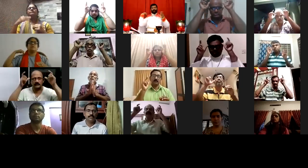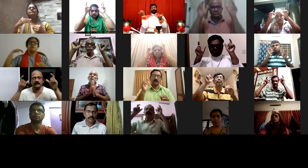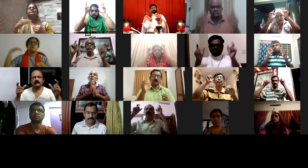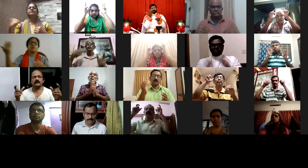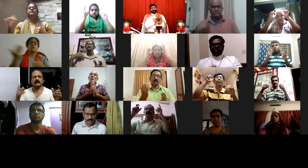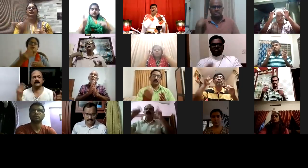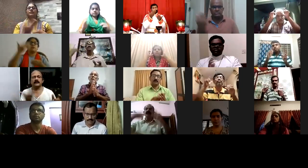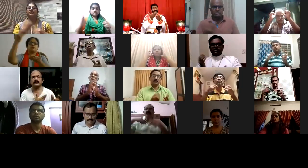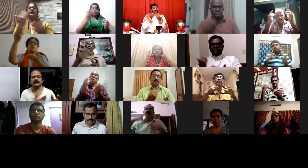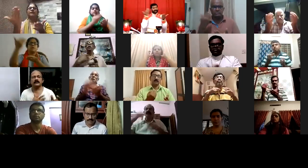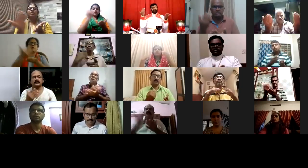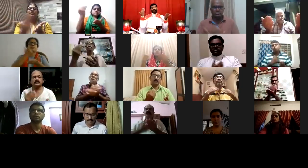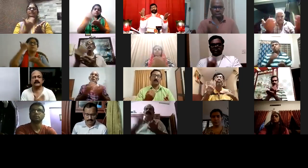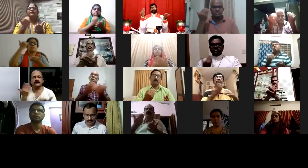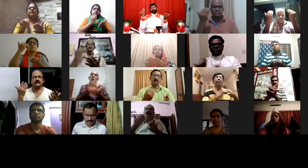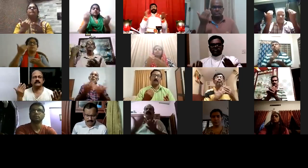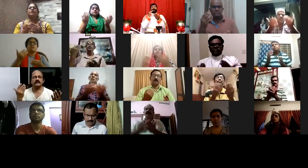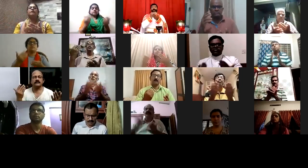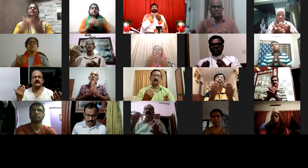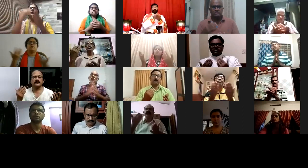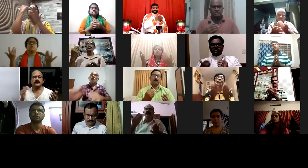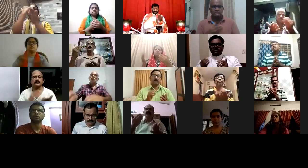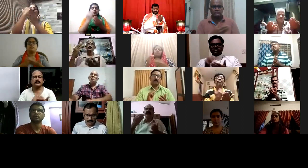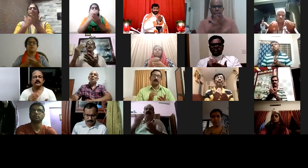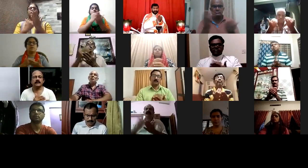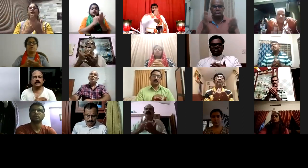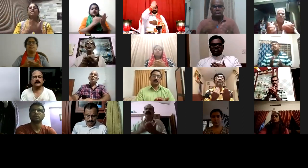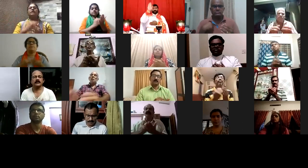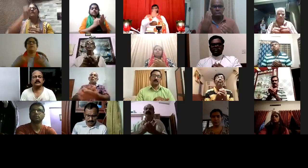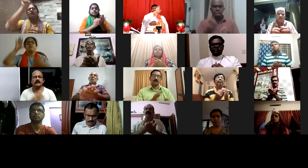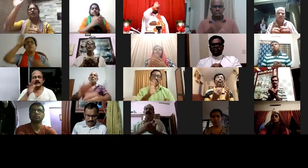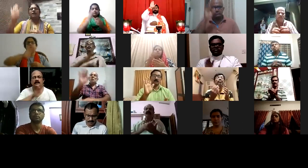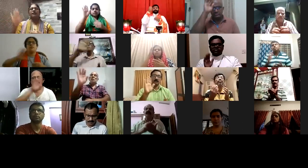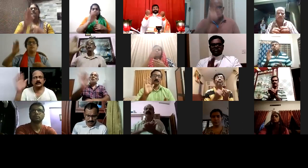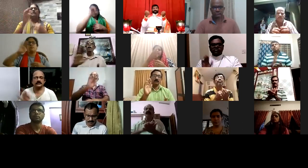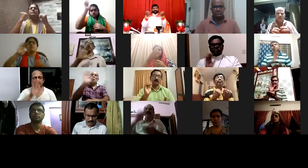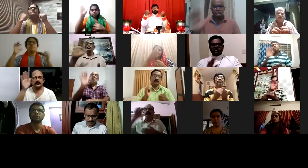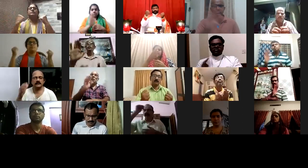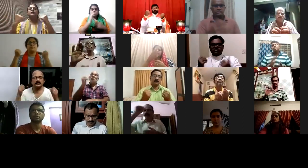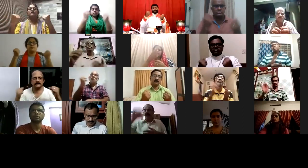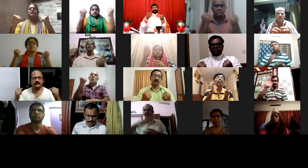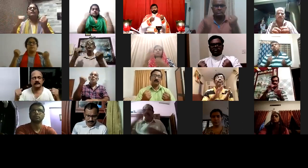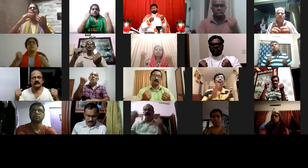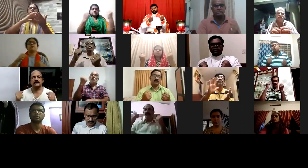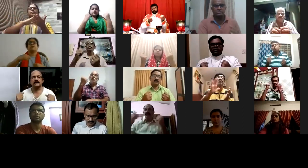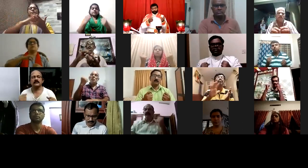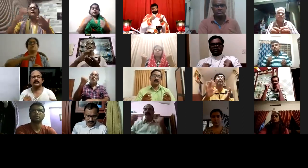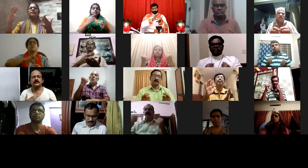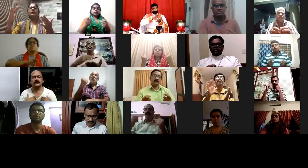നിന്ന് ഞങ്ങളെ രക്ഷിക്കണമേ. എന്തുകൊണ്ടെന്നാൽ രാജ്യവും ശക്തിയും